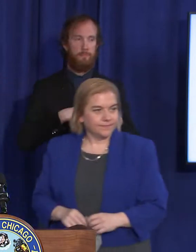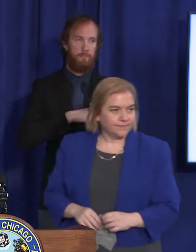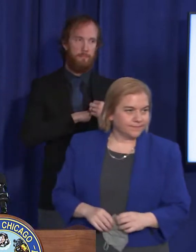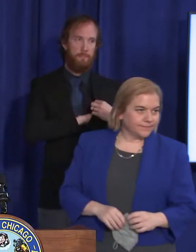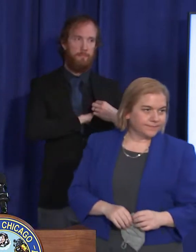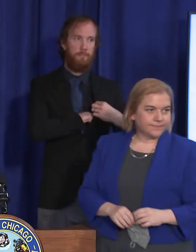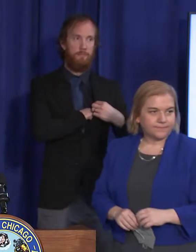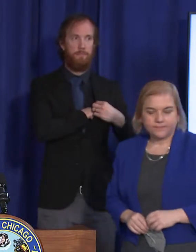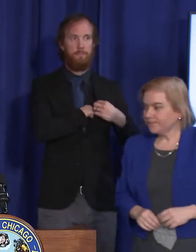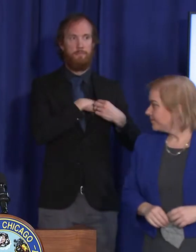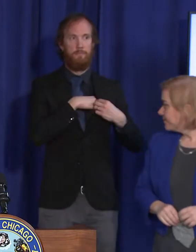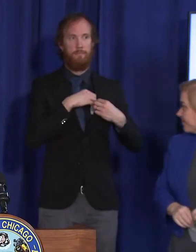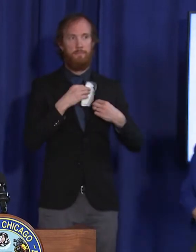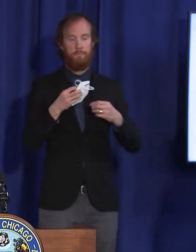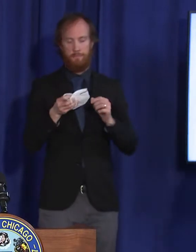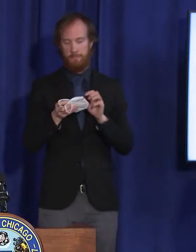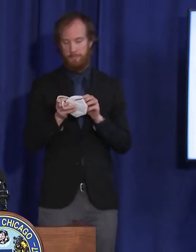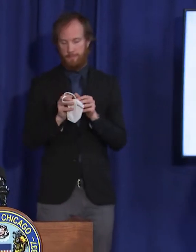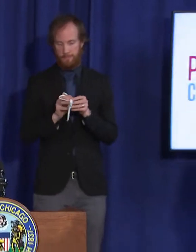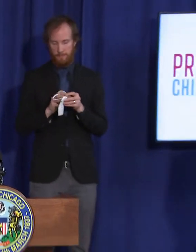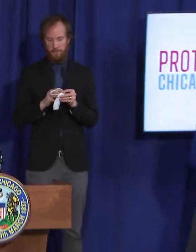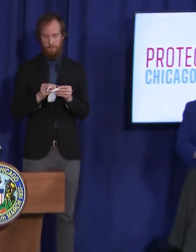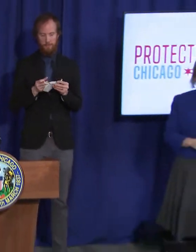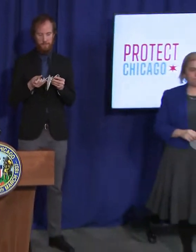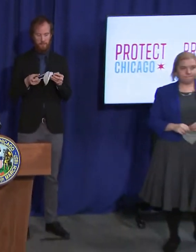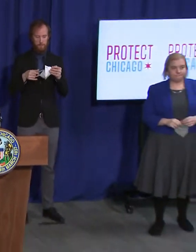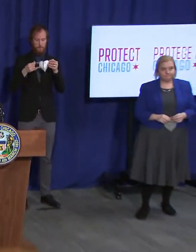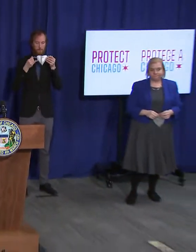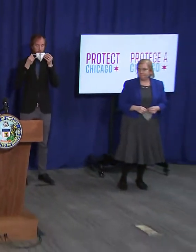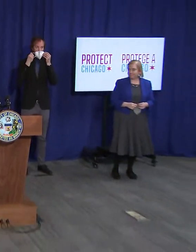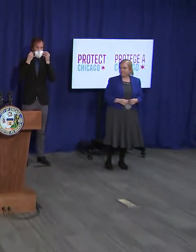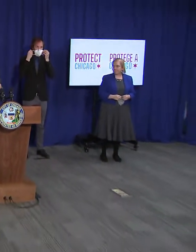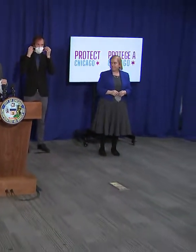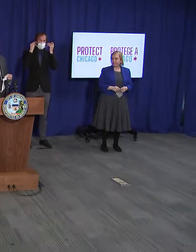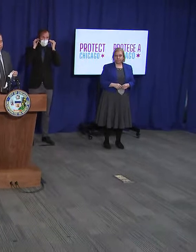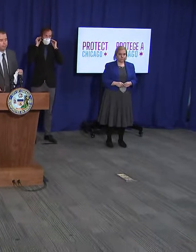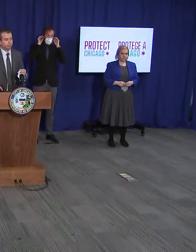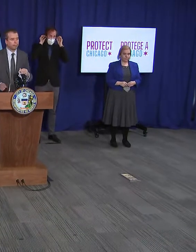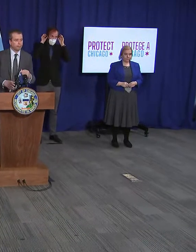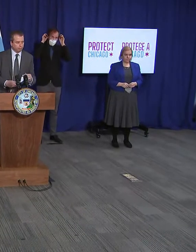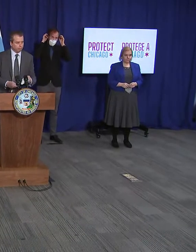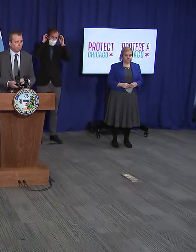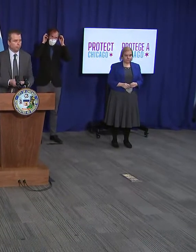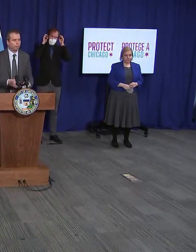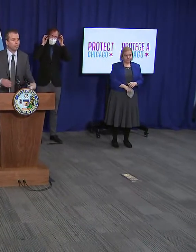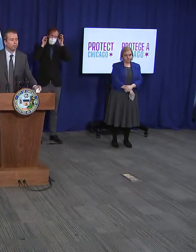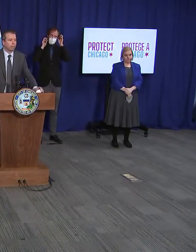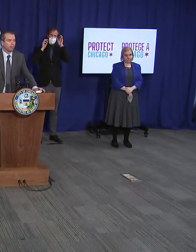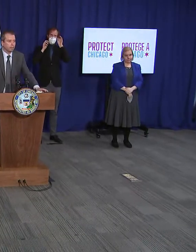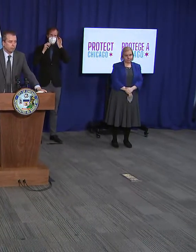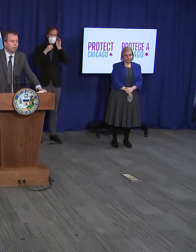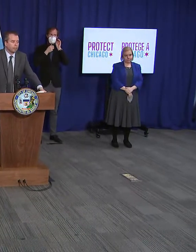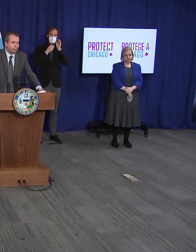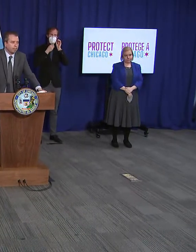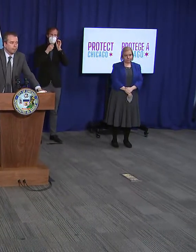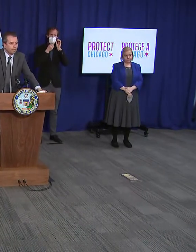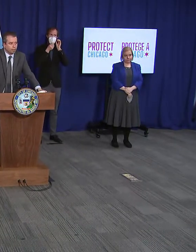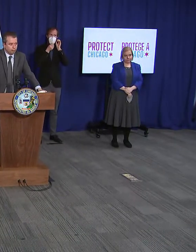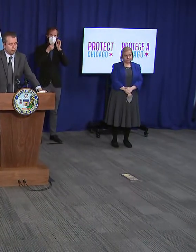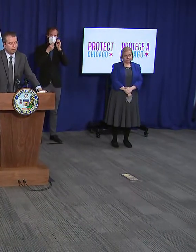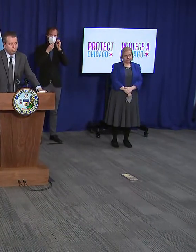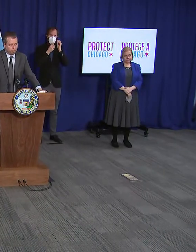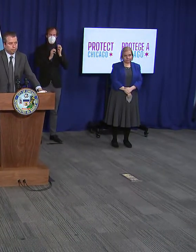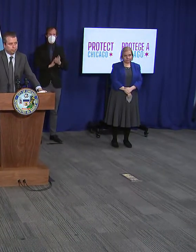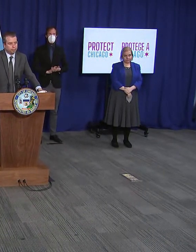doctora Luna. Señor Martínez, ¿me podría decir, lo dijo en inglés, pero se me lo podría reiterar en español? ¿A qué punto es cuando las